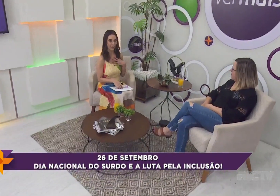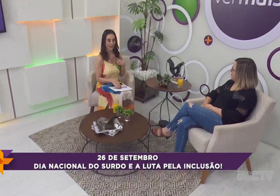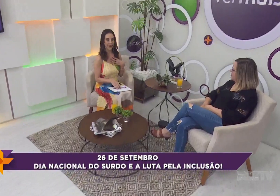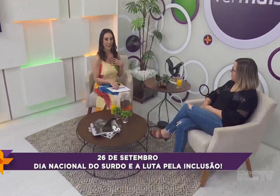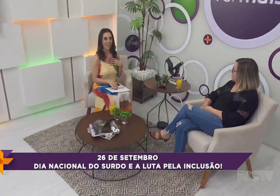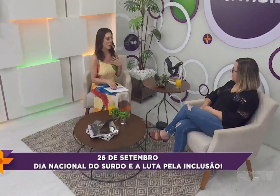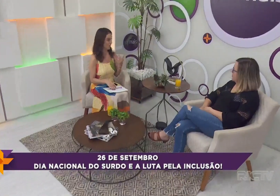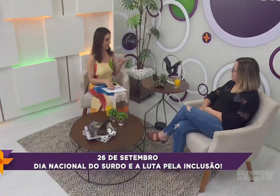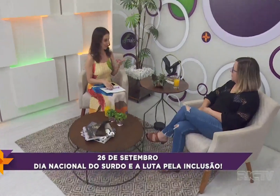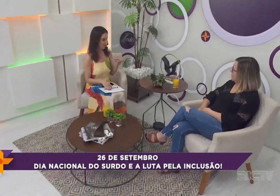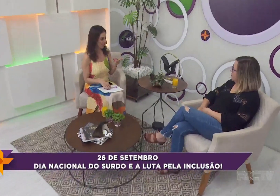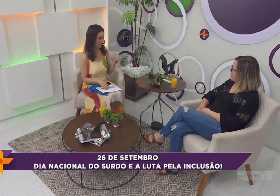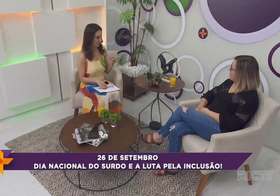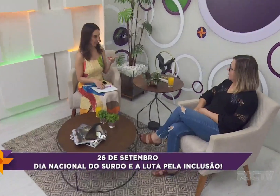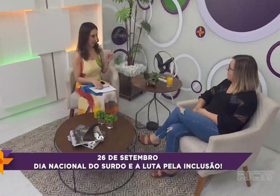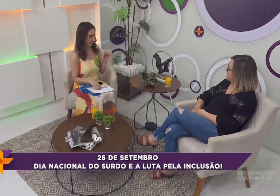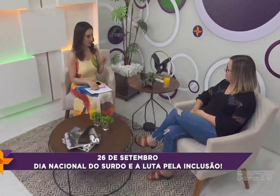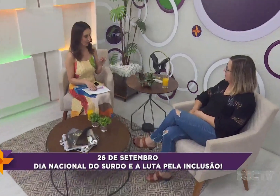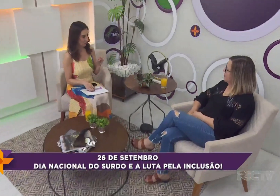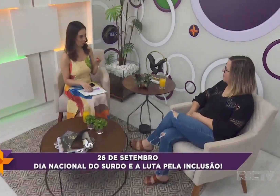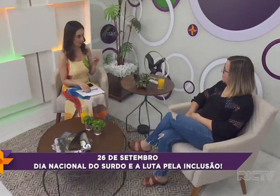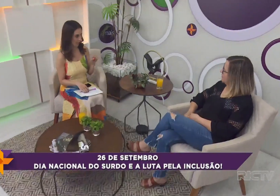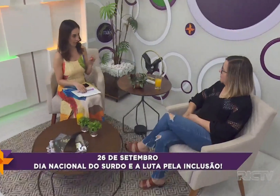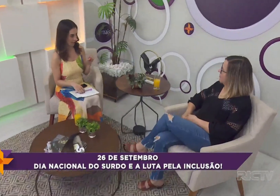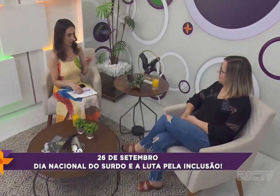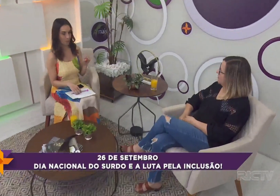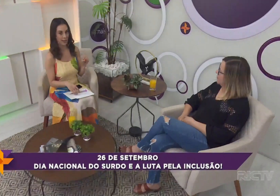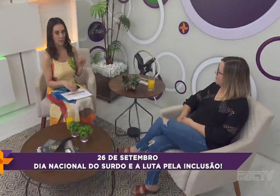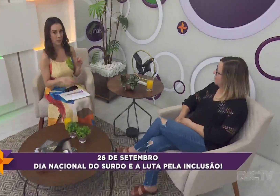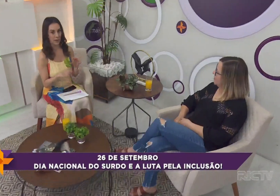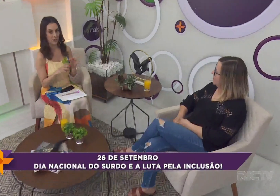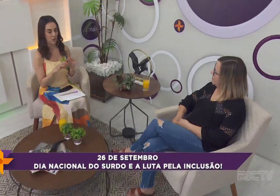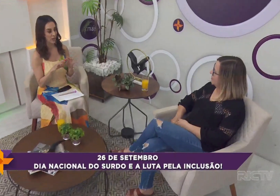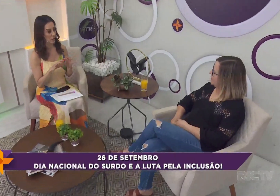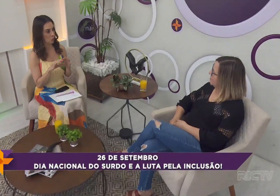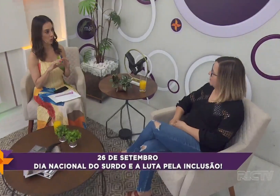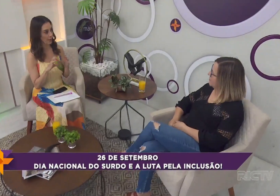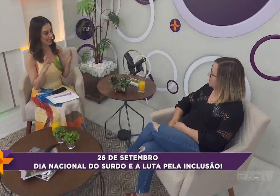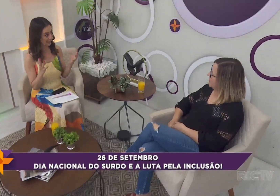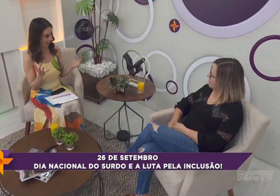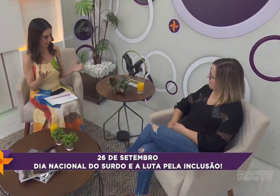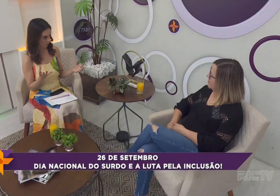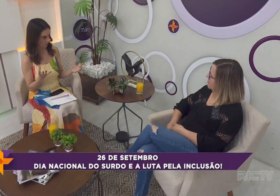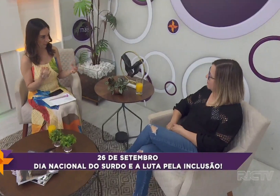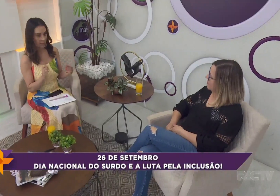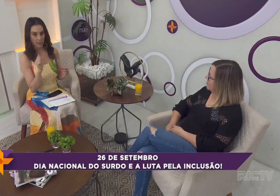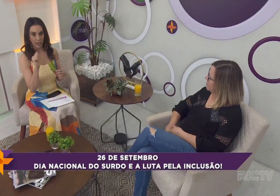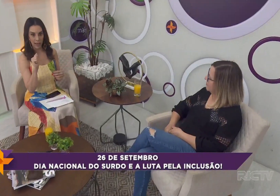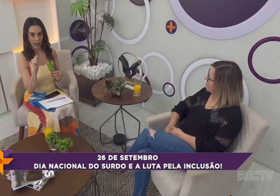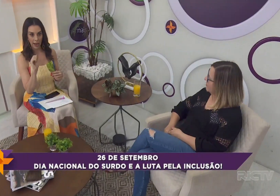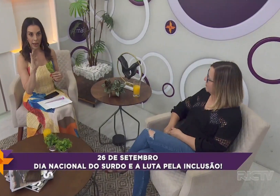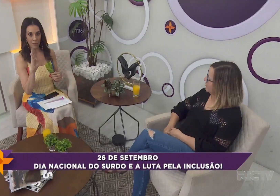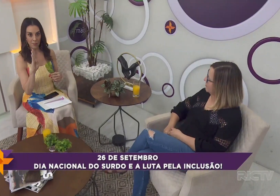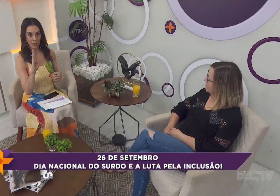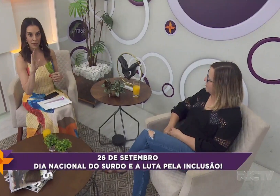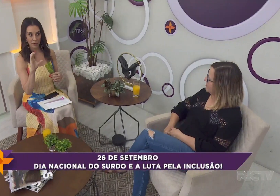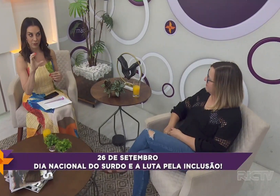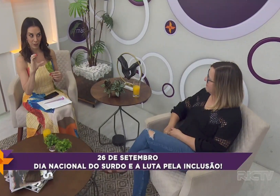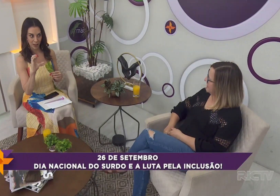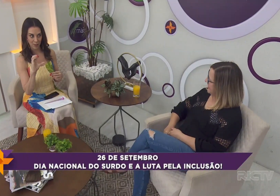eu aprendi a linguagem dos sinais, mas eu aprendi o abecedário. Que é A, B, vou ver se eu lembro,